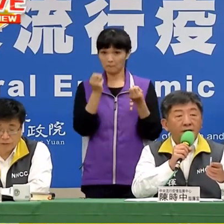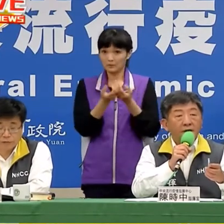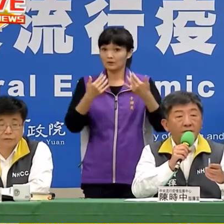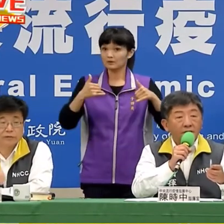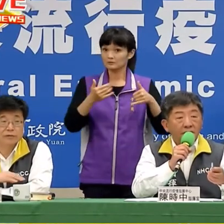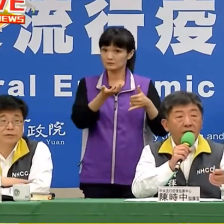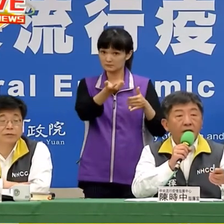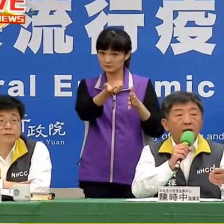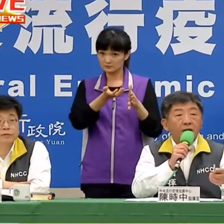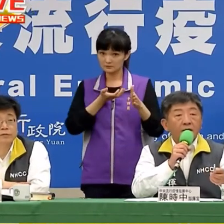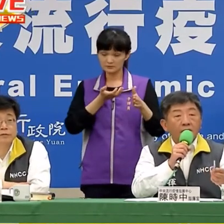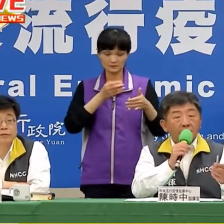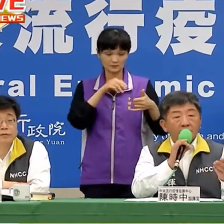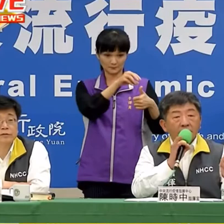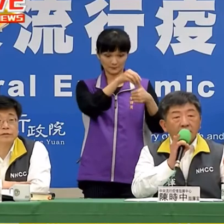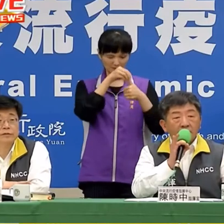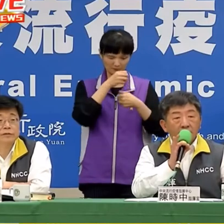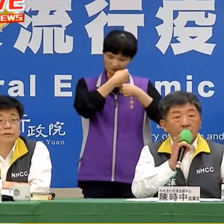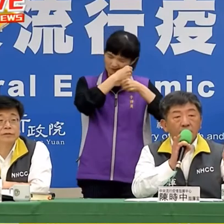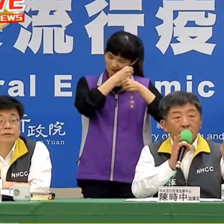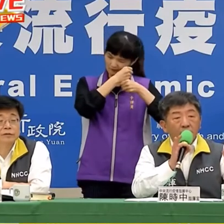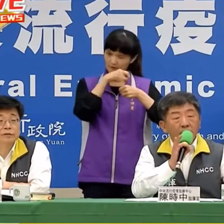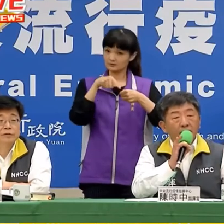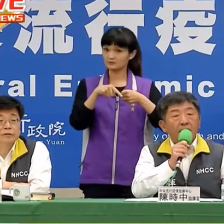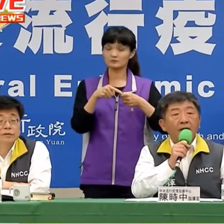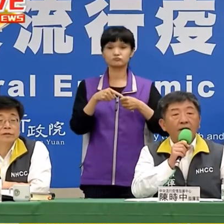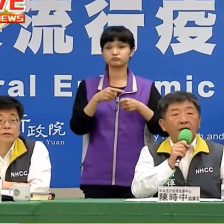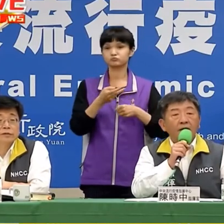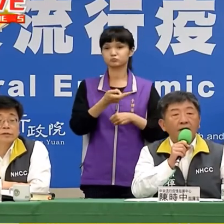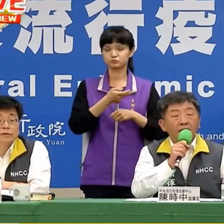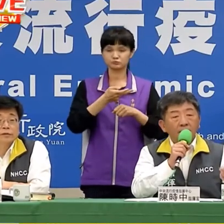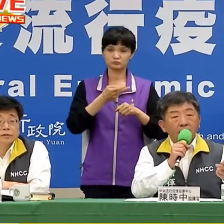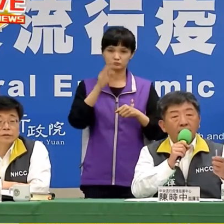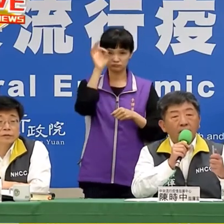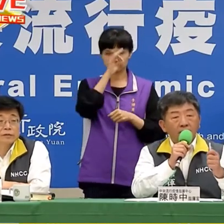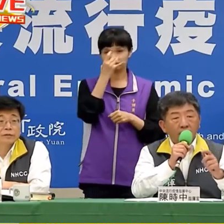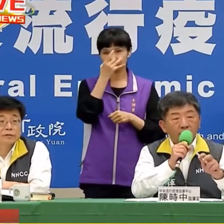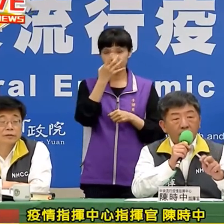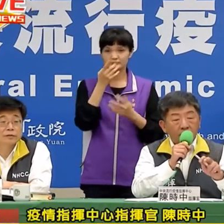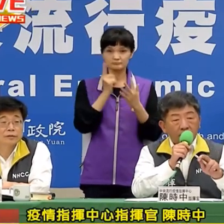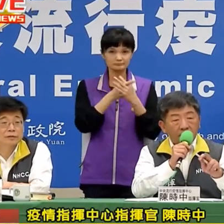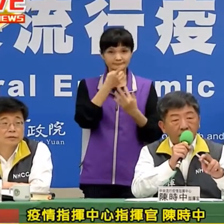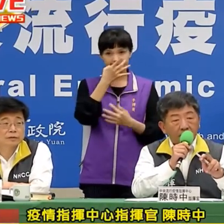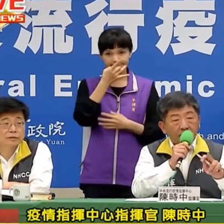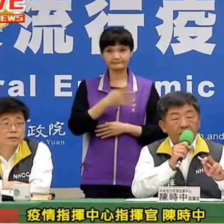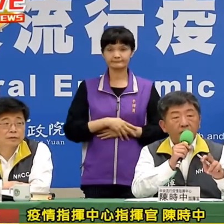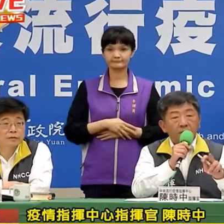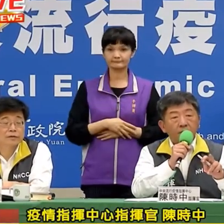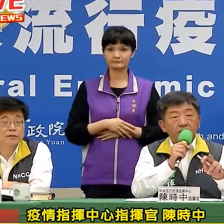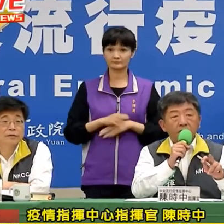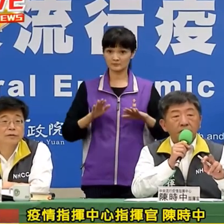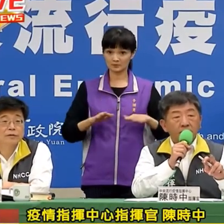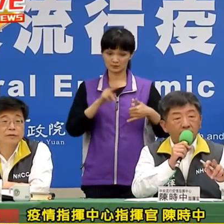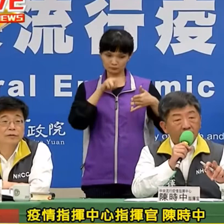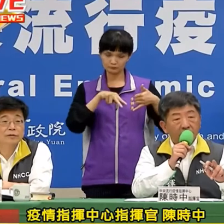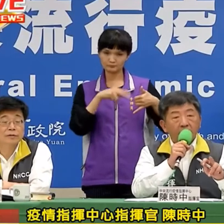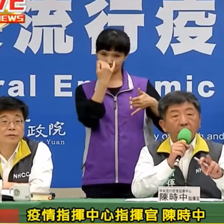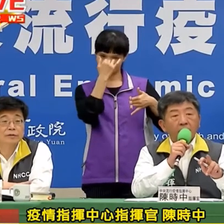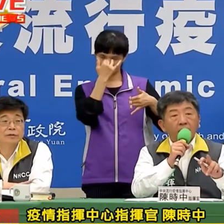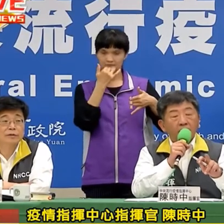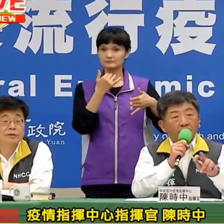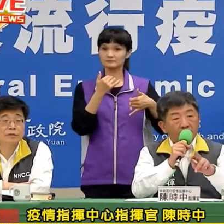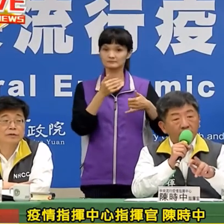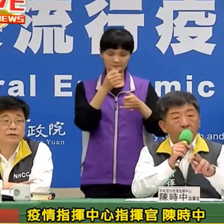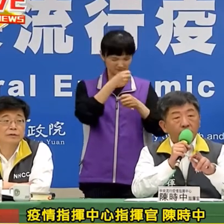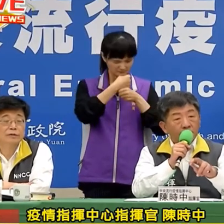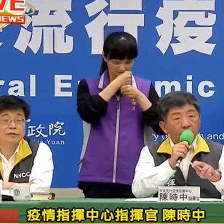能那个采验的效果差。好，既然在隔离已经框离开了，好，那我们就是说现在没有症状，我们就先不